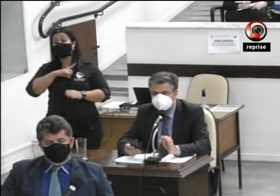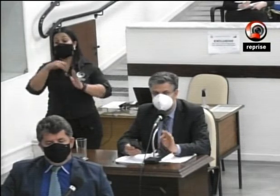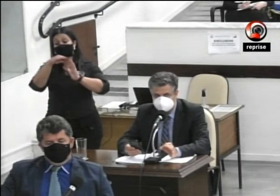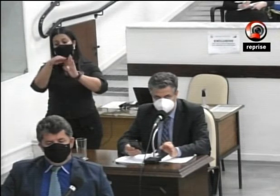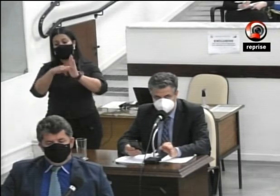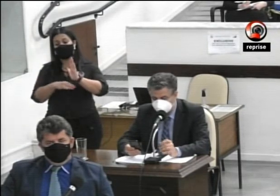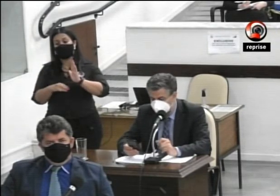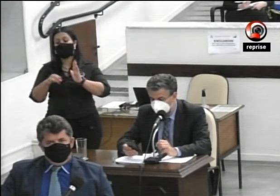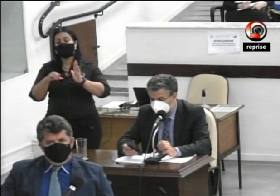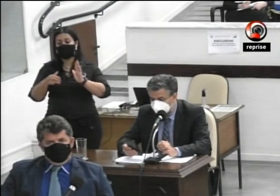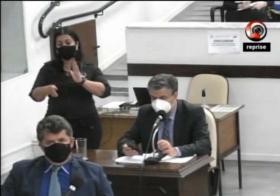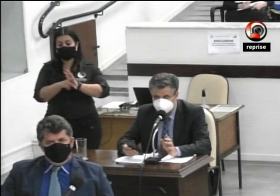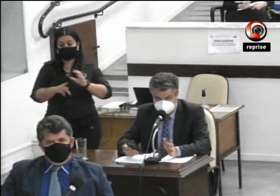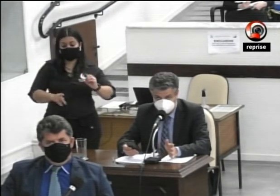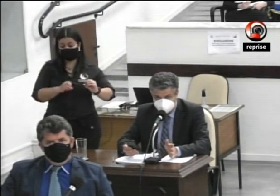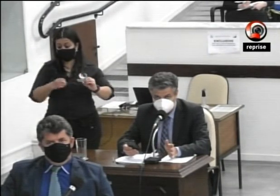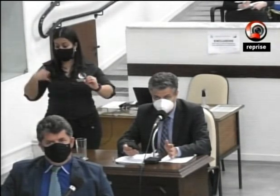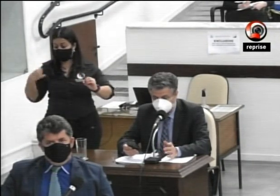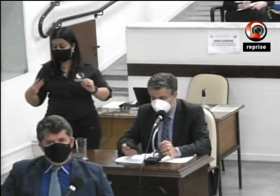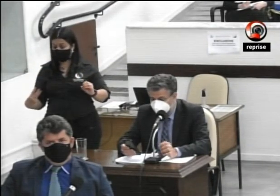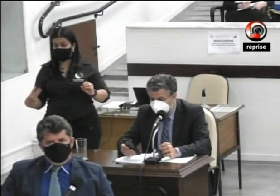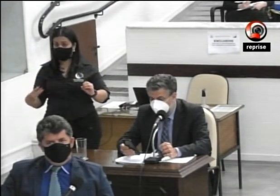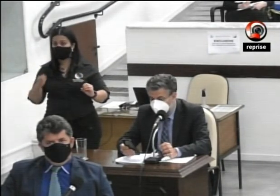3 anos. É isso.